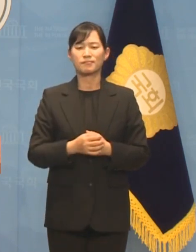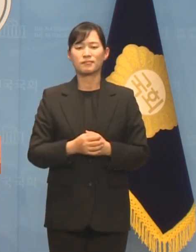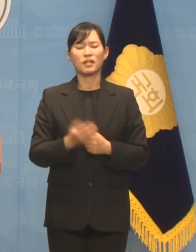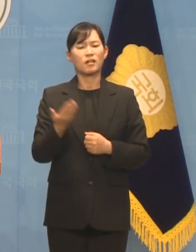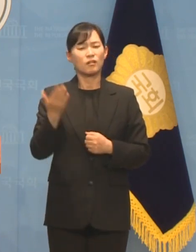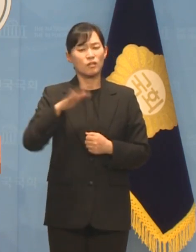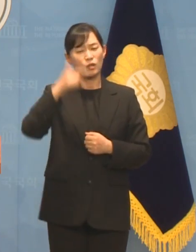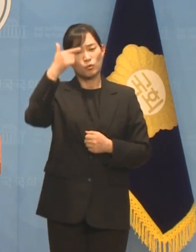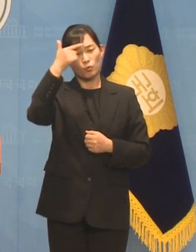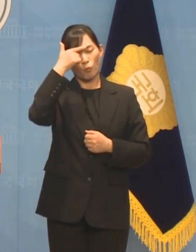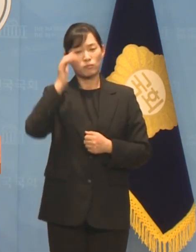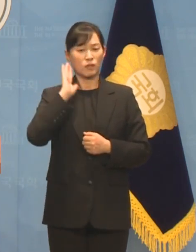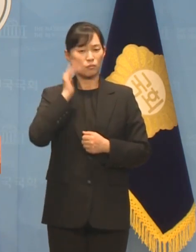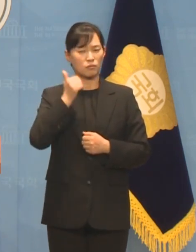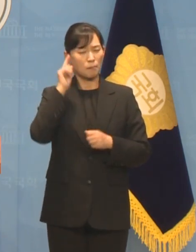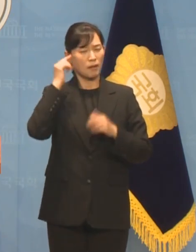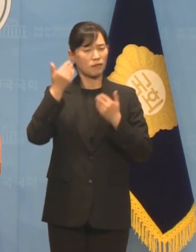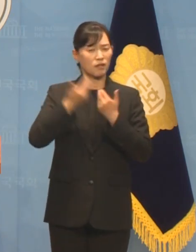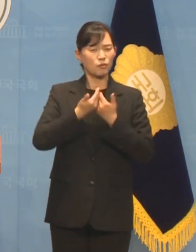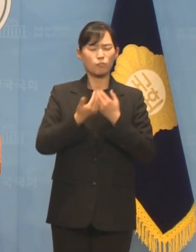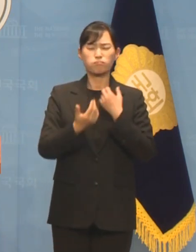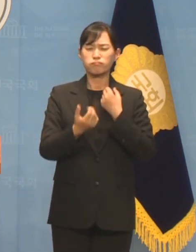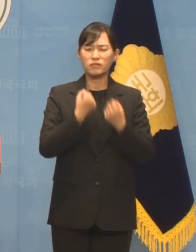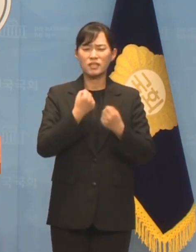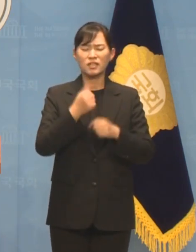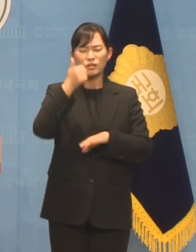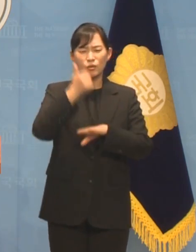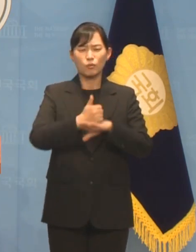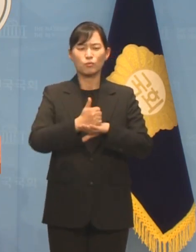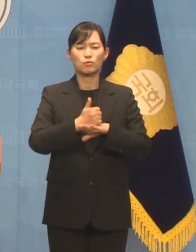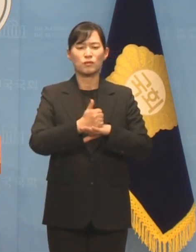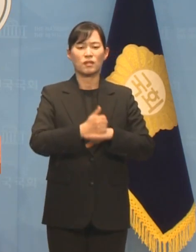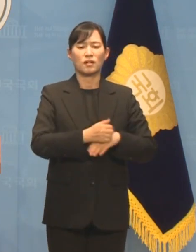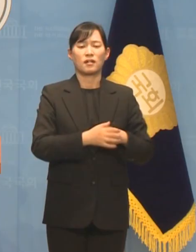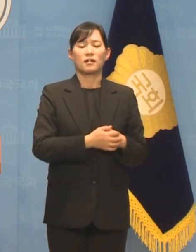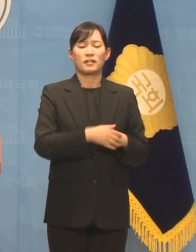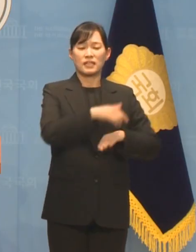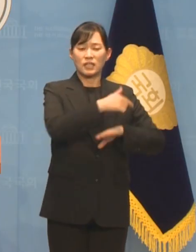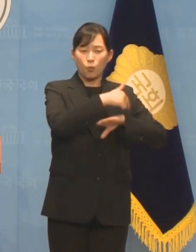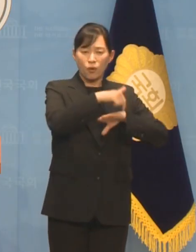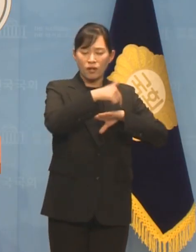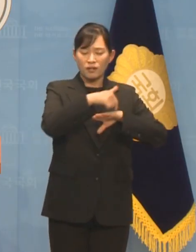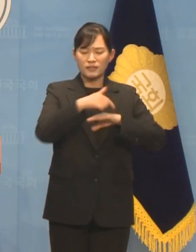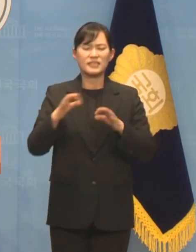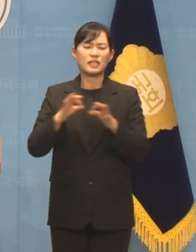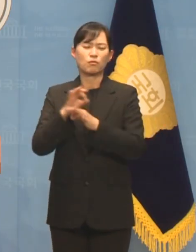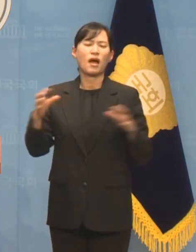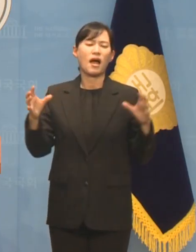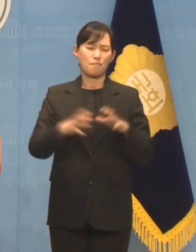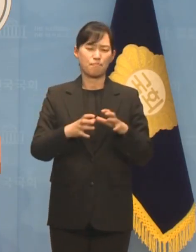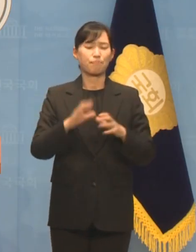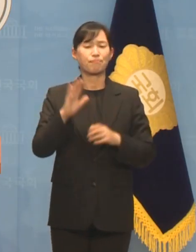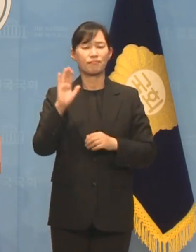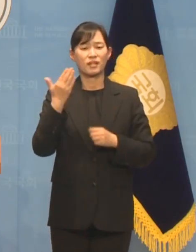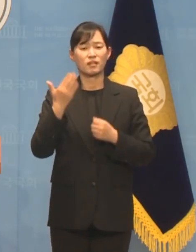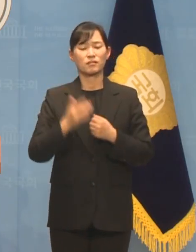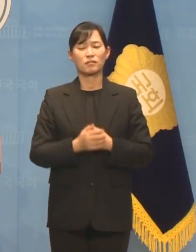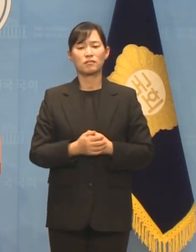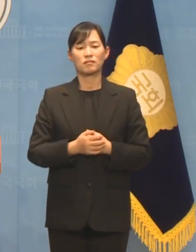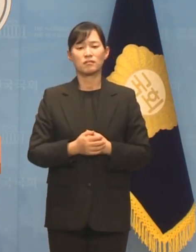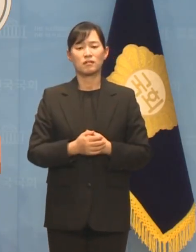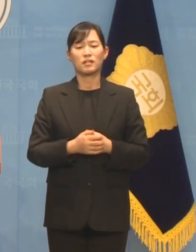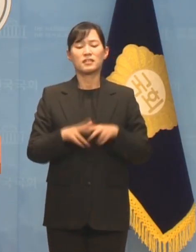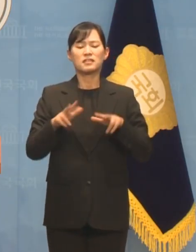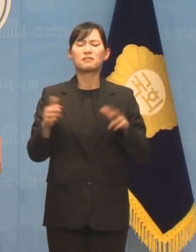그러나 노무현 대통령의 이런 반대도 불구하고 결국 기획예산처는 재정경제부와 통합되었습니다. 기획재정부는 그렇게